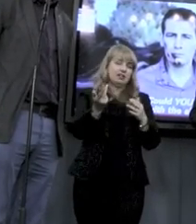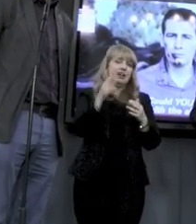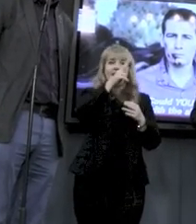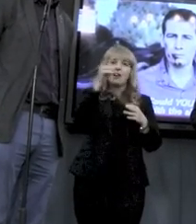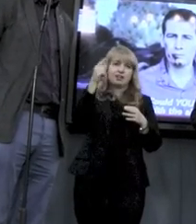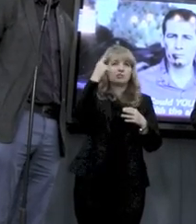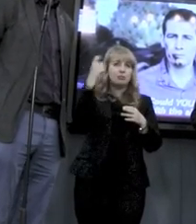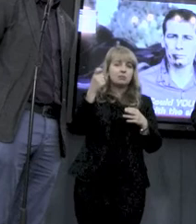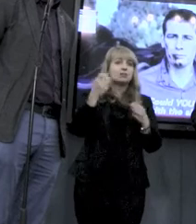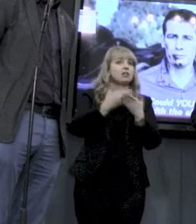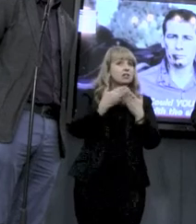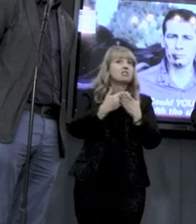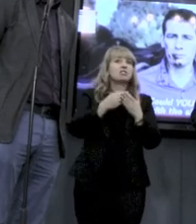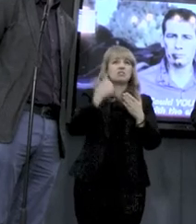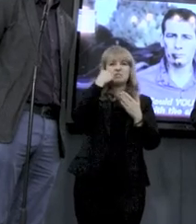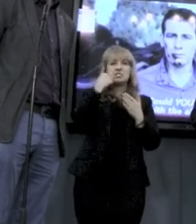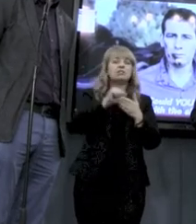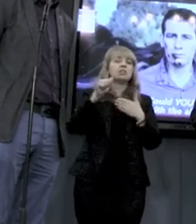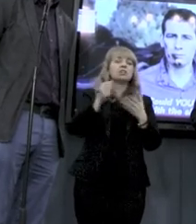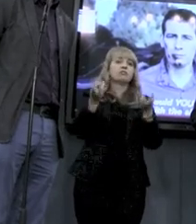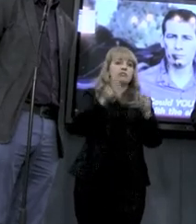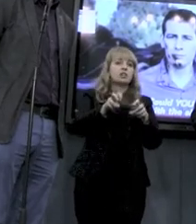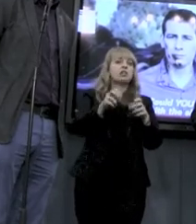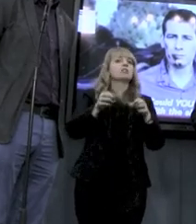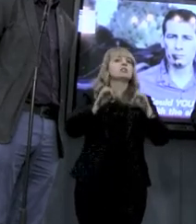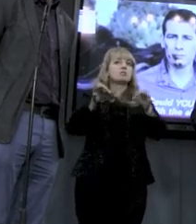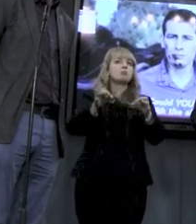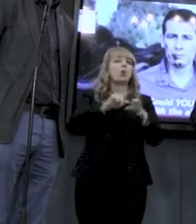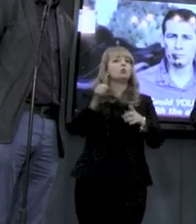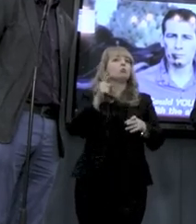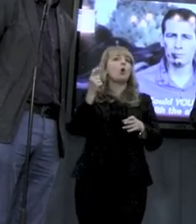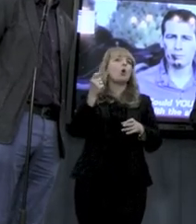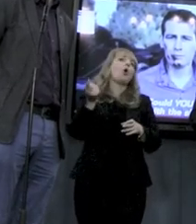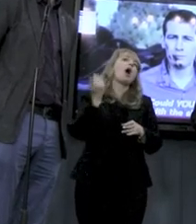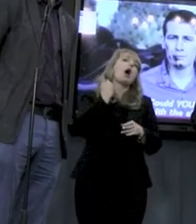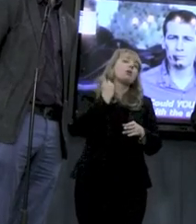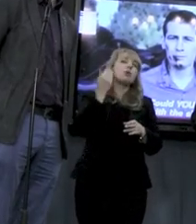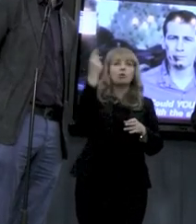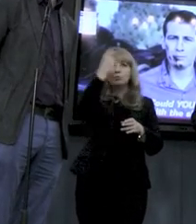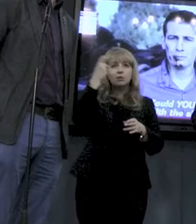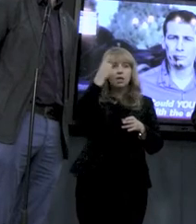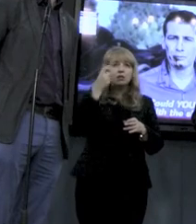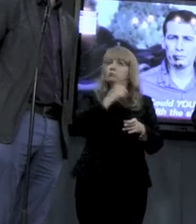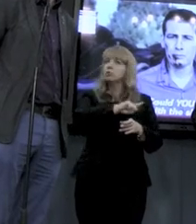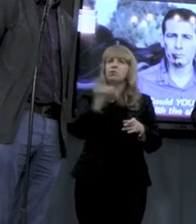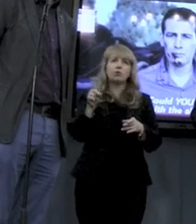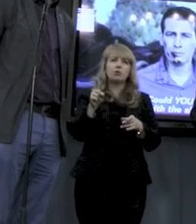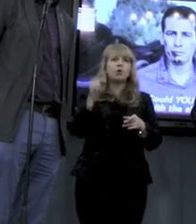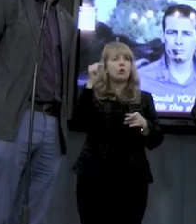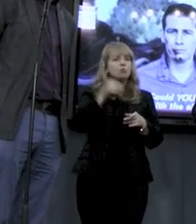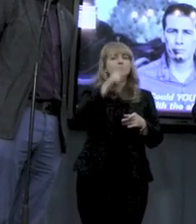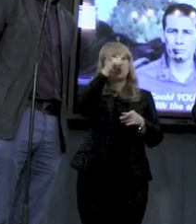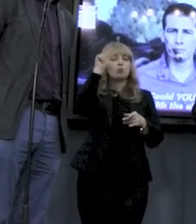publicznym. Tak samo obciachem powinno być wsiadanie do samochodu po alkoholu i do tego zachęcamy rządzących, bo oni mają przede wszystkim